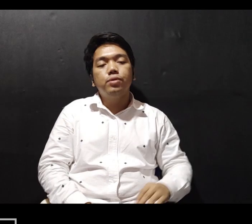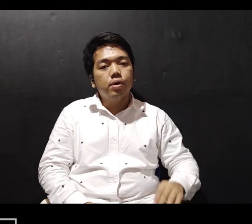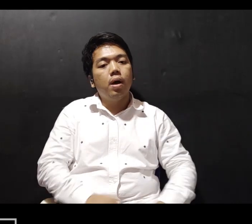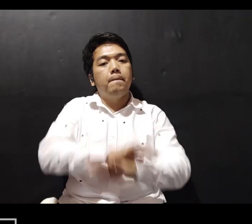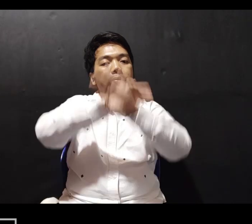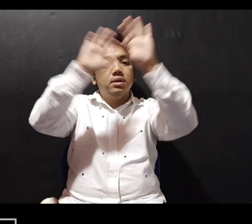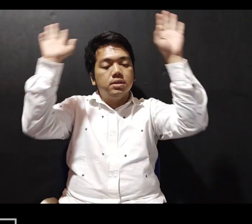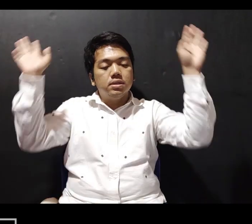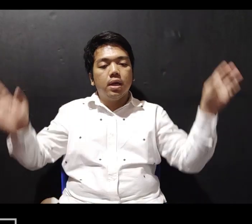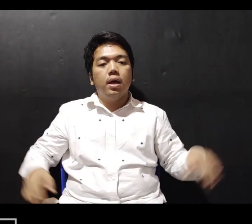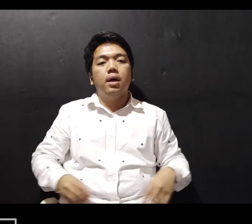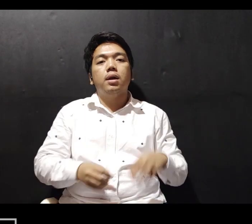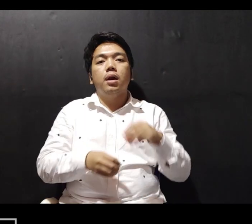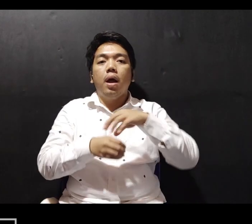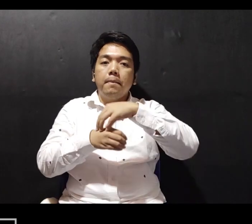anugerah-Mu